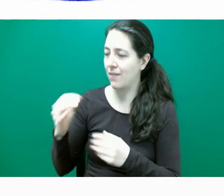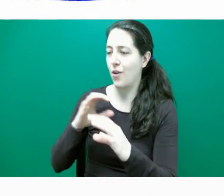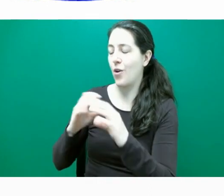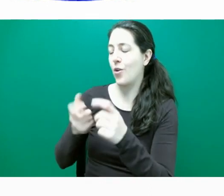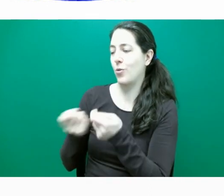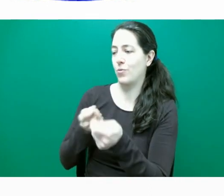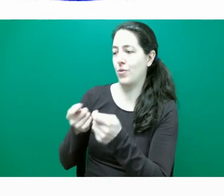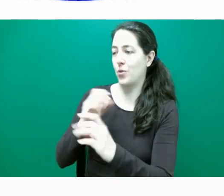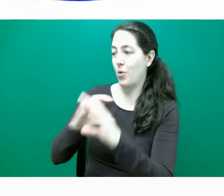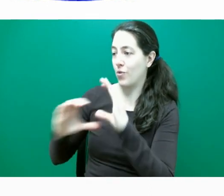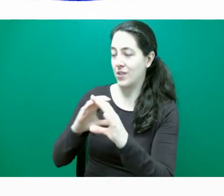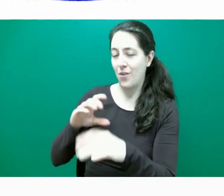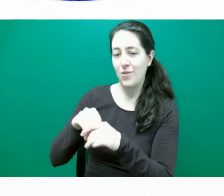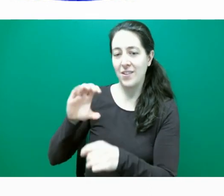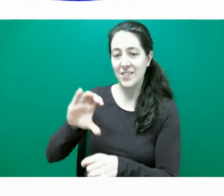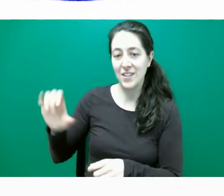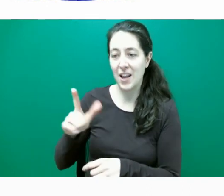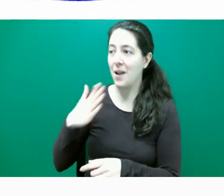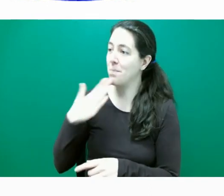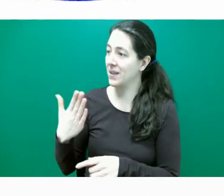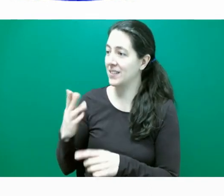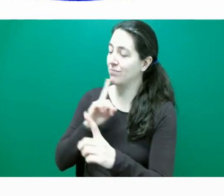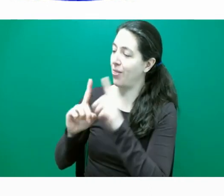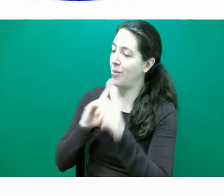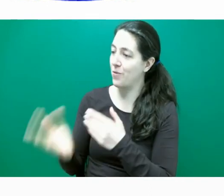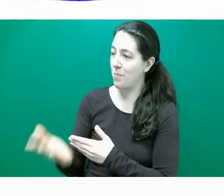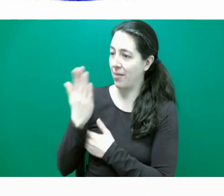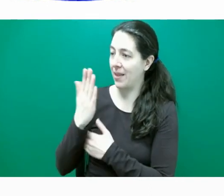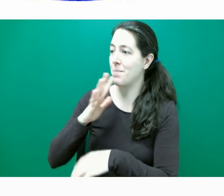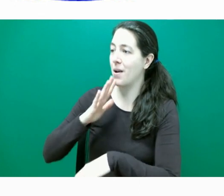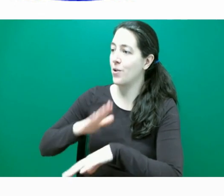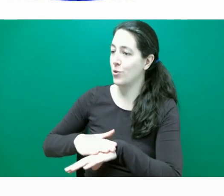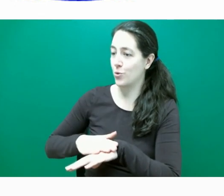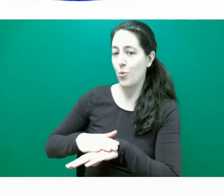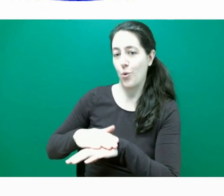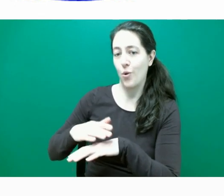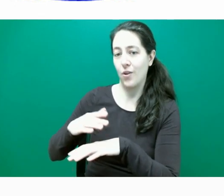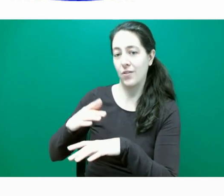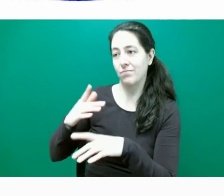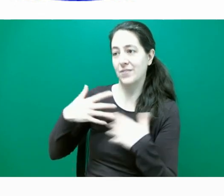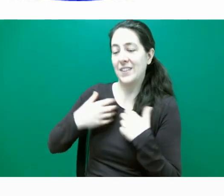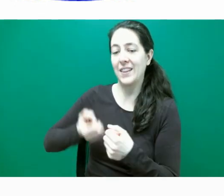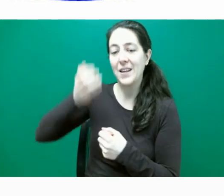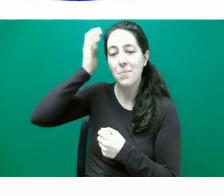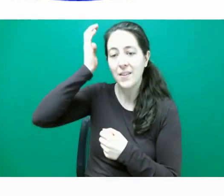au Consortium Centre Jules Léger, de nous avoir parlé de cette cause-là, justement, qui est la santé mentale.